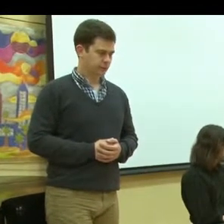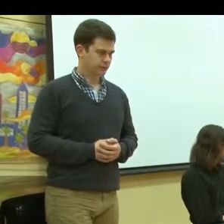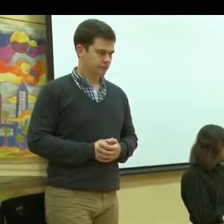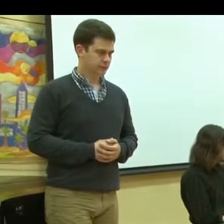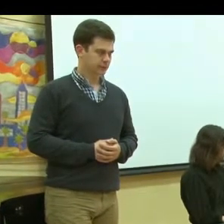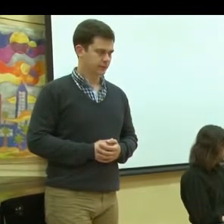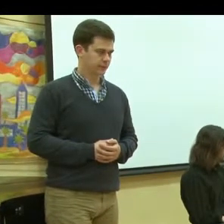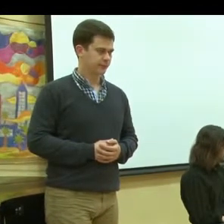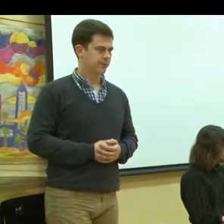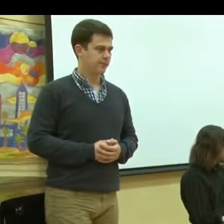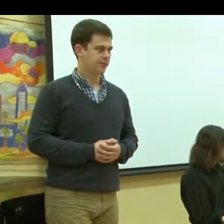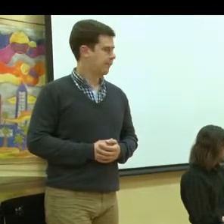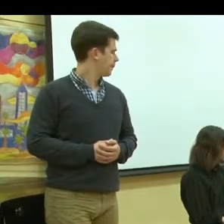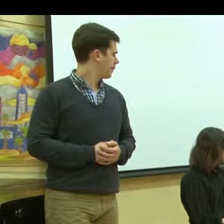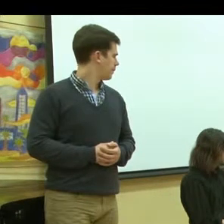estudia un poco más la música.